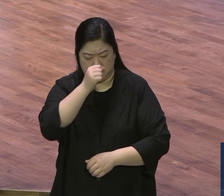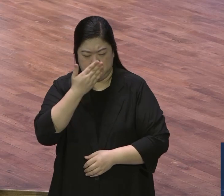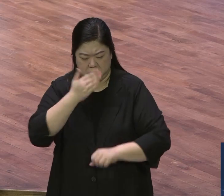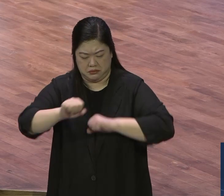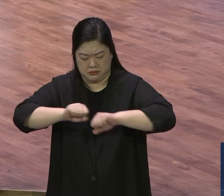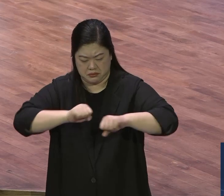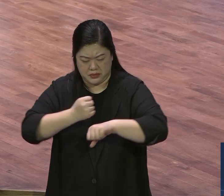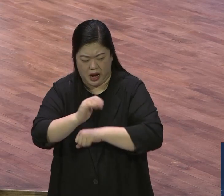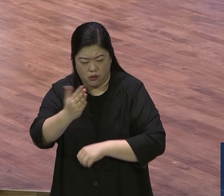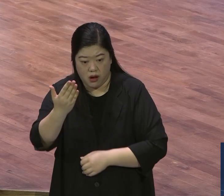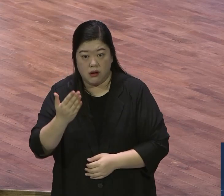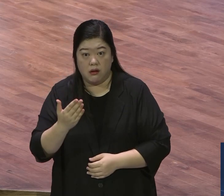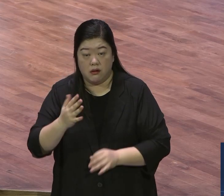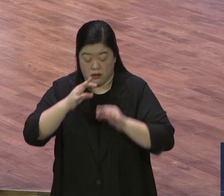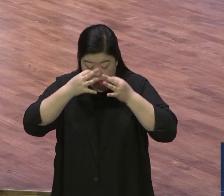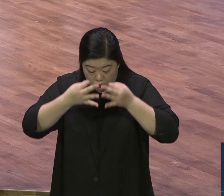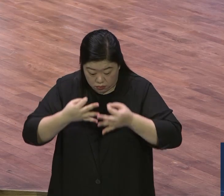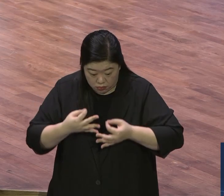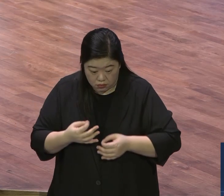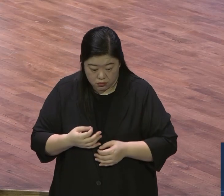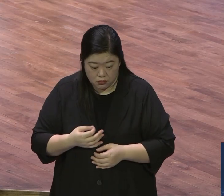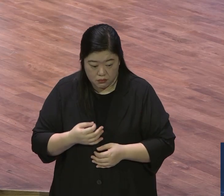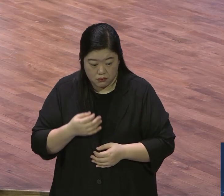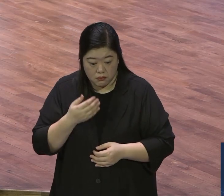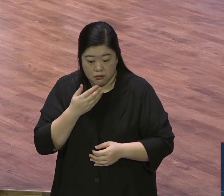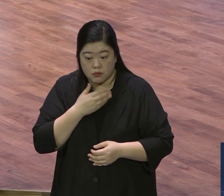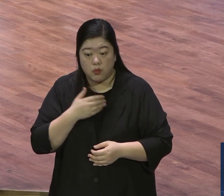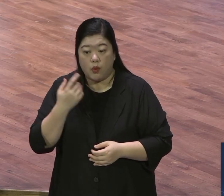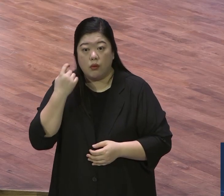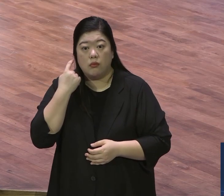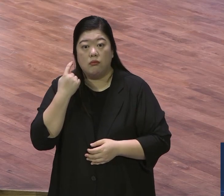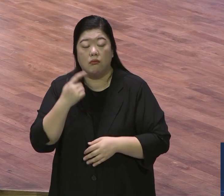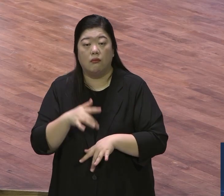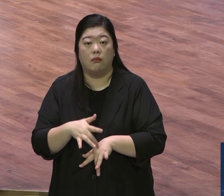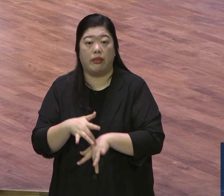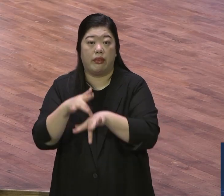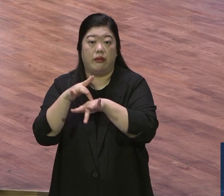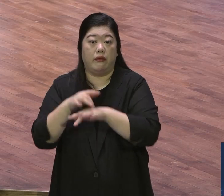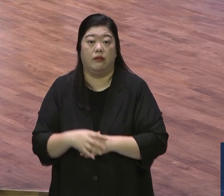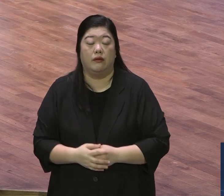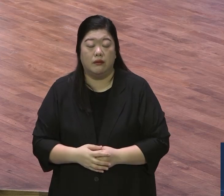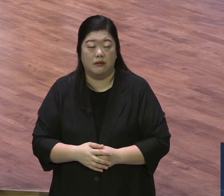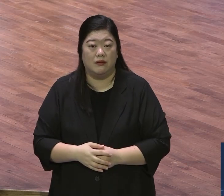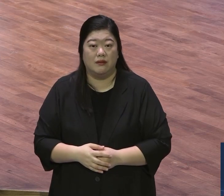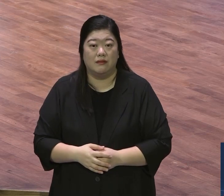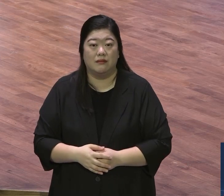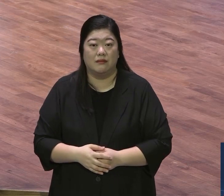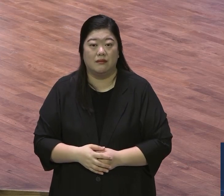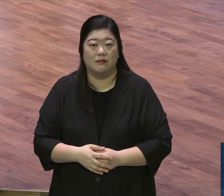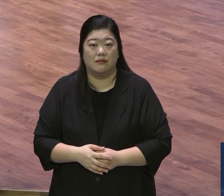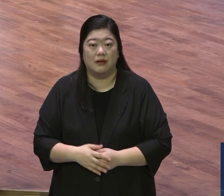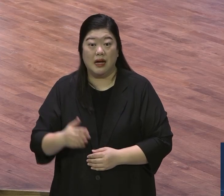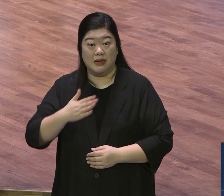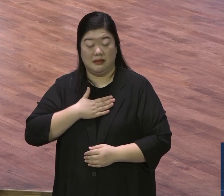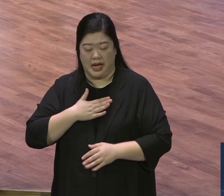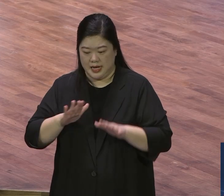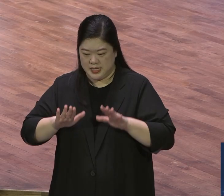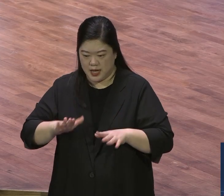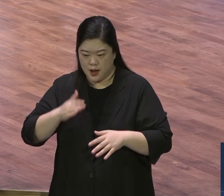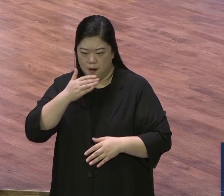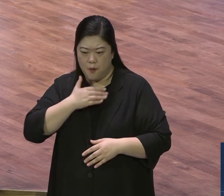무슨 말입니까? 영적인 본질을 놓치고 있으니까 종교생활에 갇혀있는 사람은 자신이 율법적 열심을